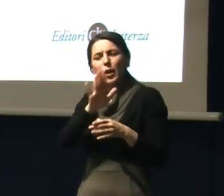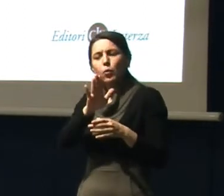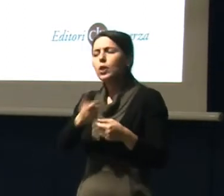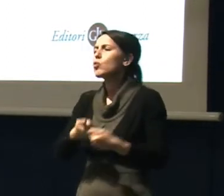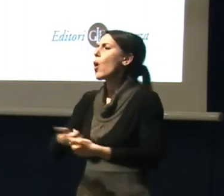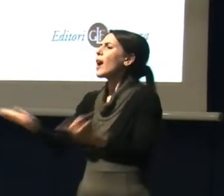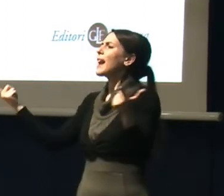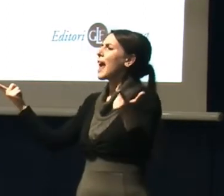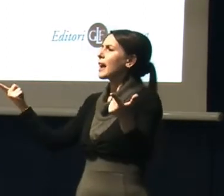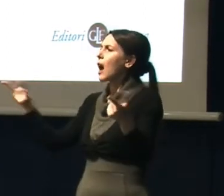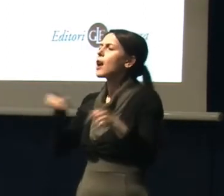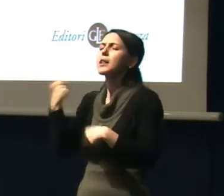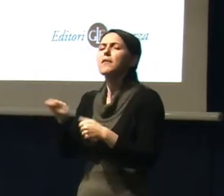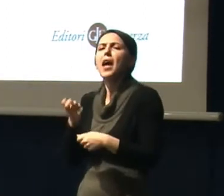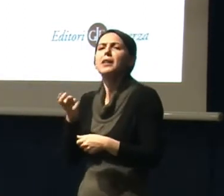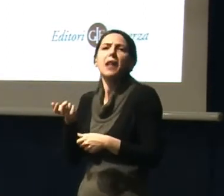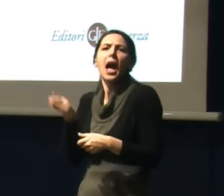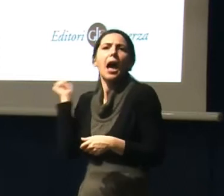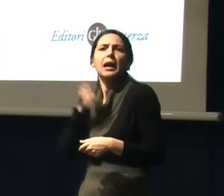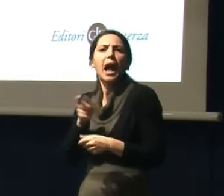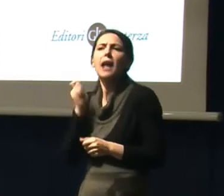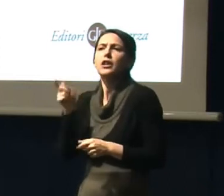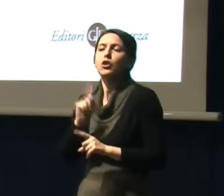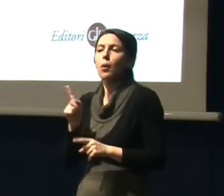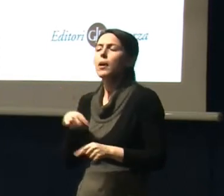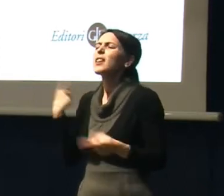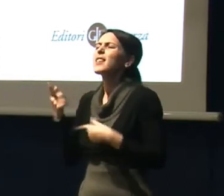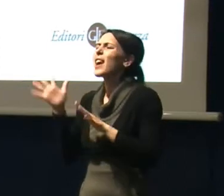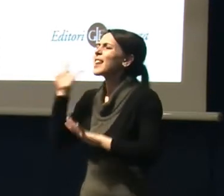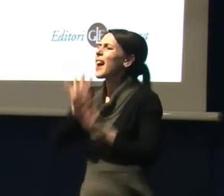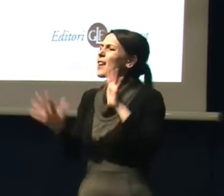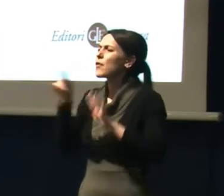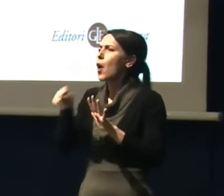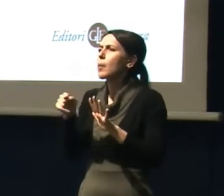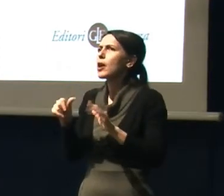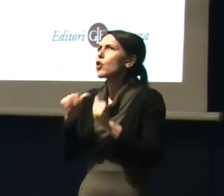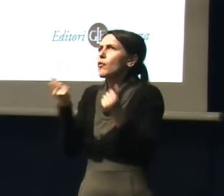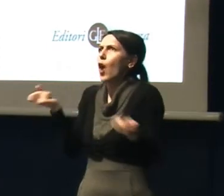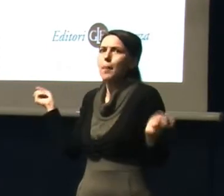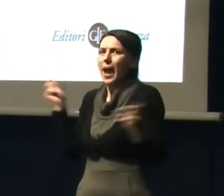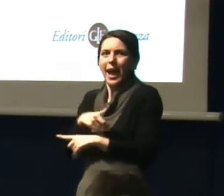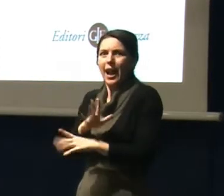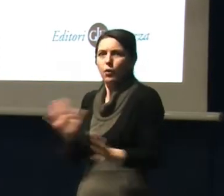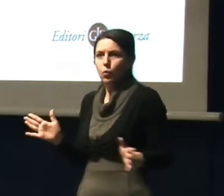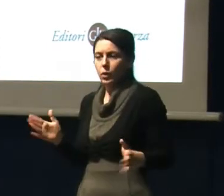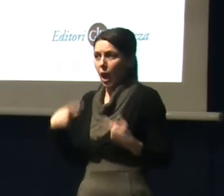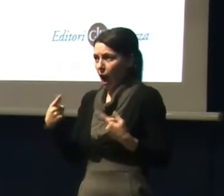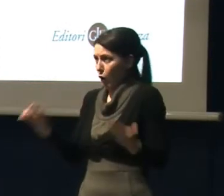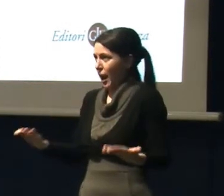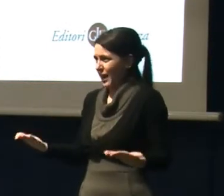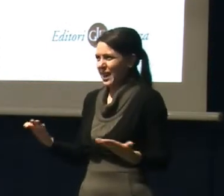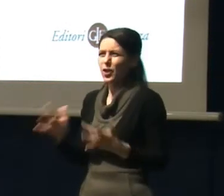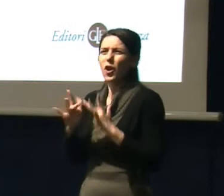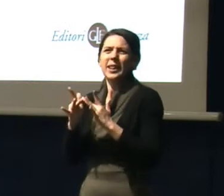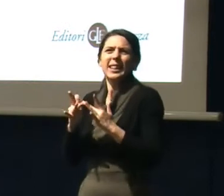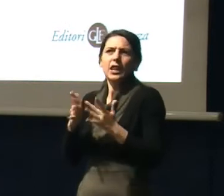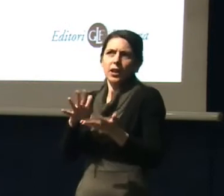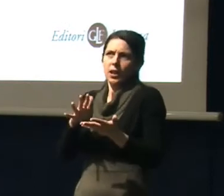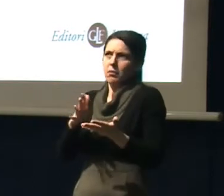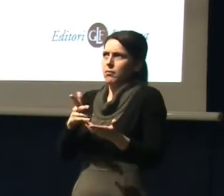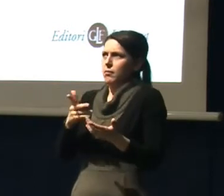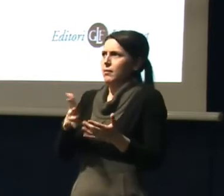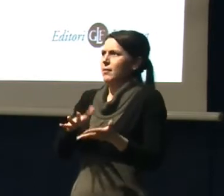utenti non facendo pagare quindi l'informazione un certo punto è diventata gratuita se uno va ancora adesso sui siti della gran parte